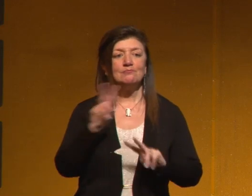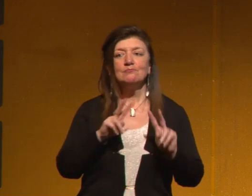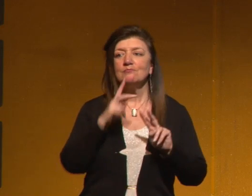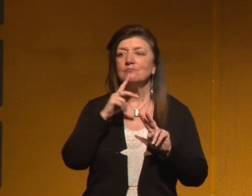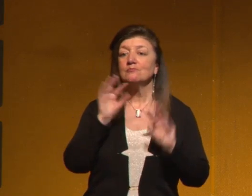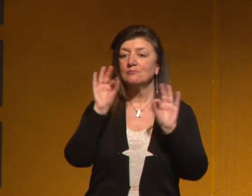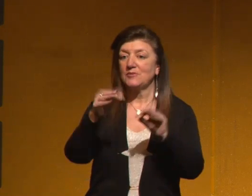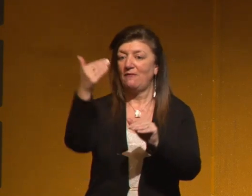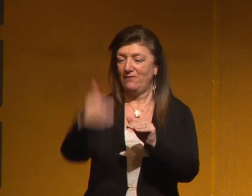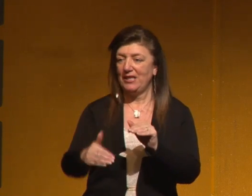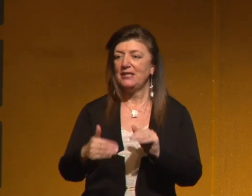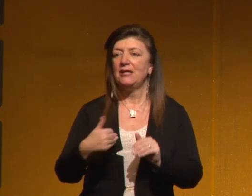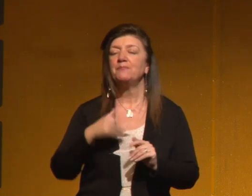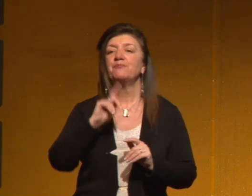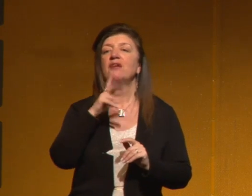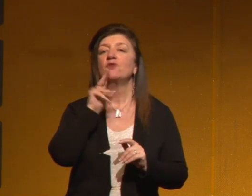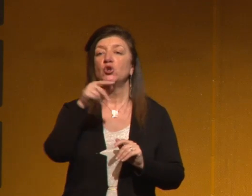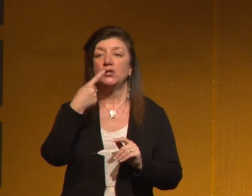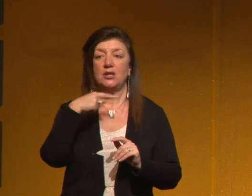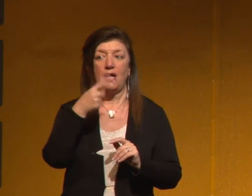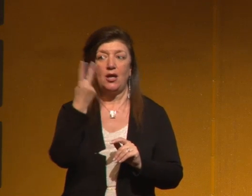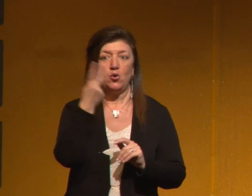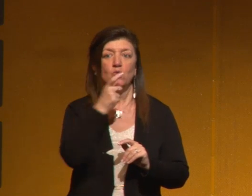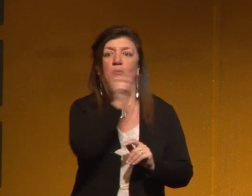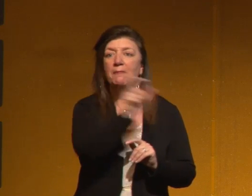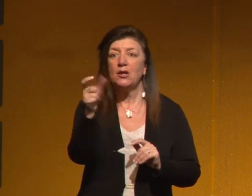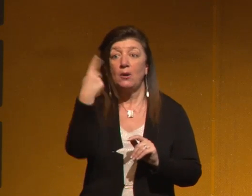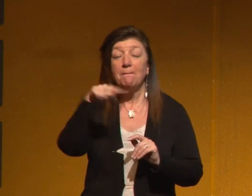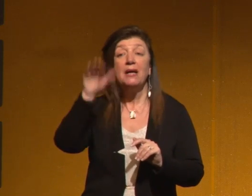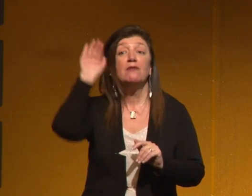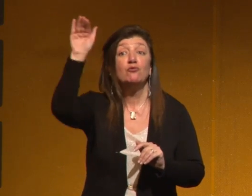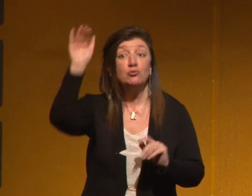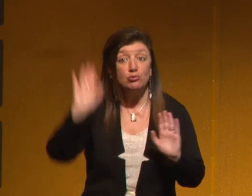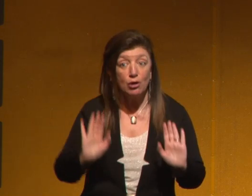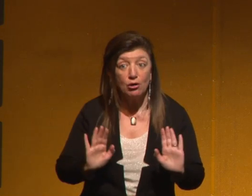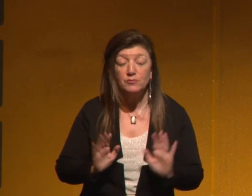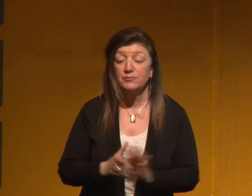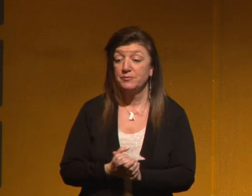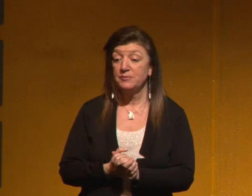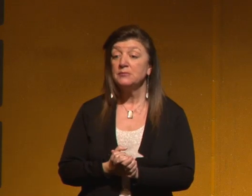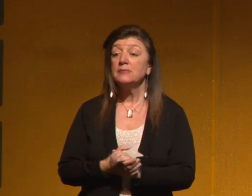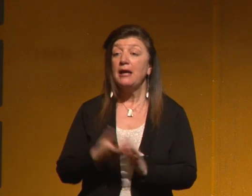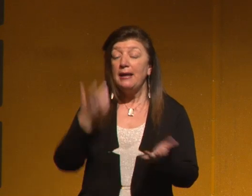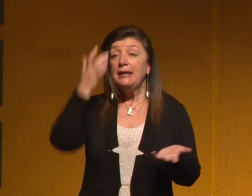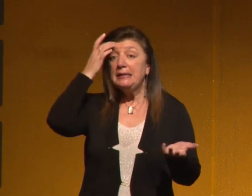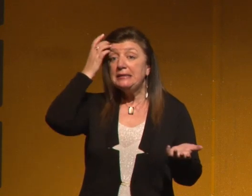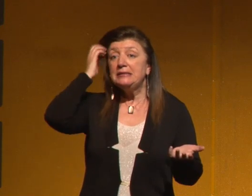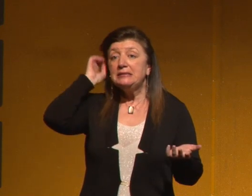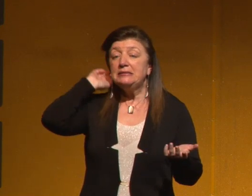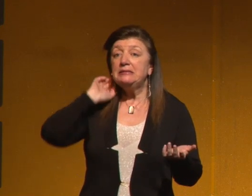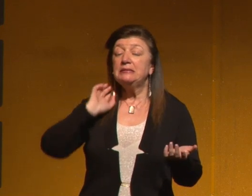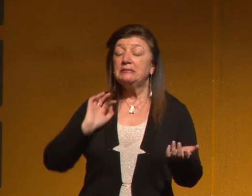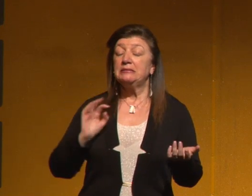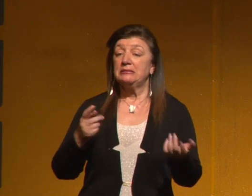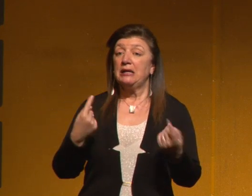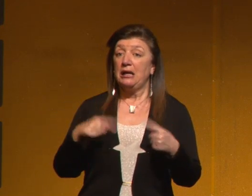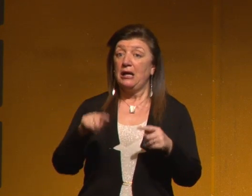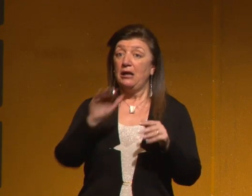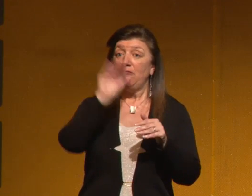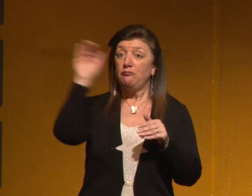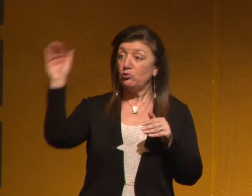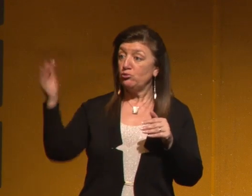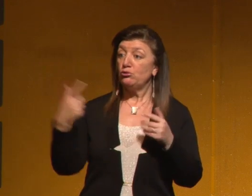perché voglio dire due cose sul futuro e sul futuro i cui hanno citato